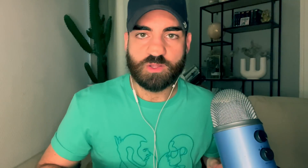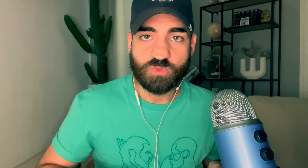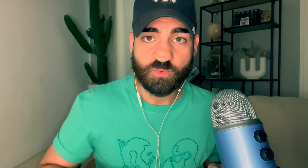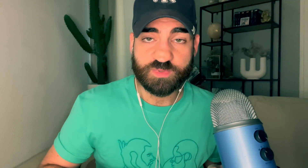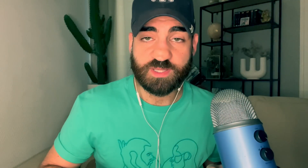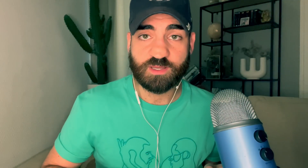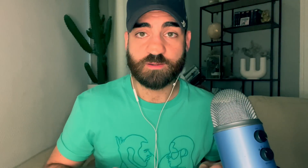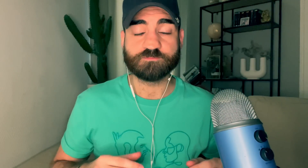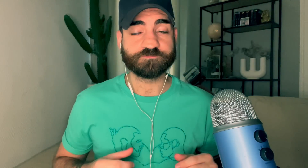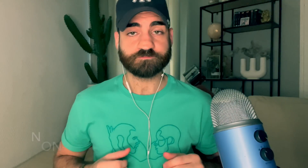Non-binaire,